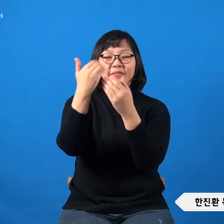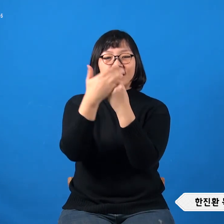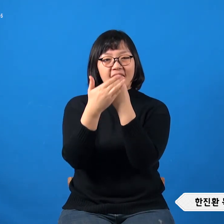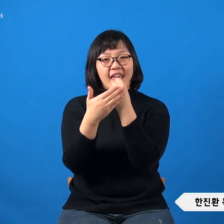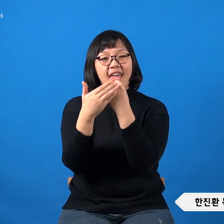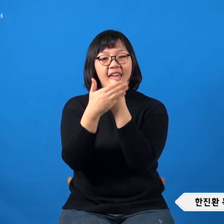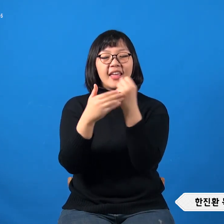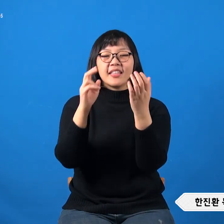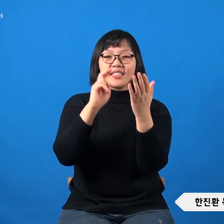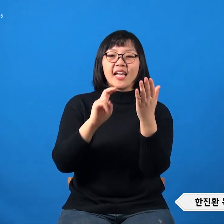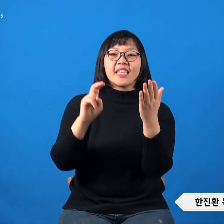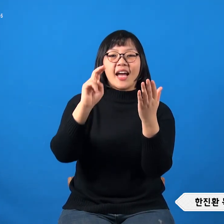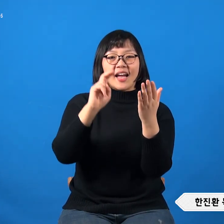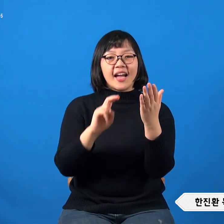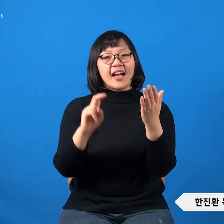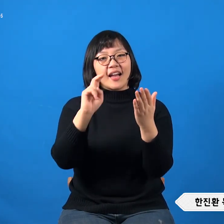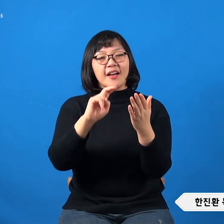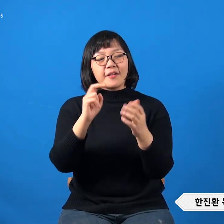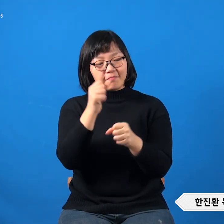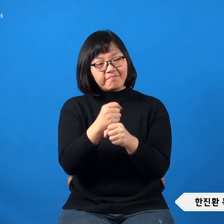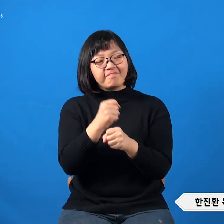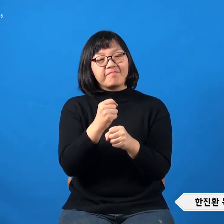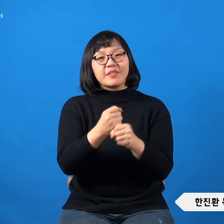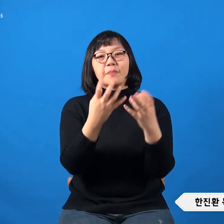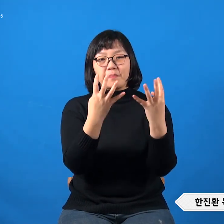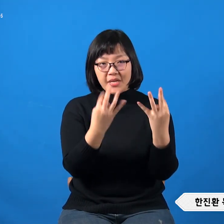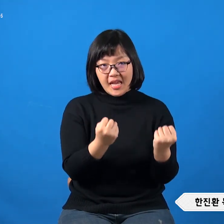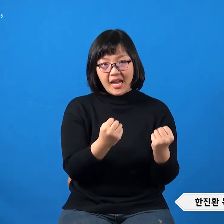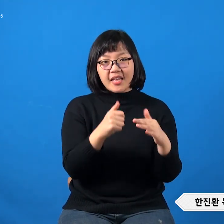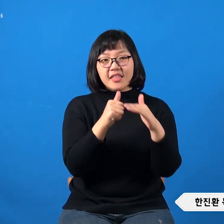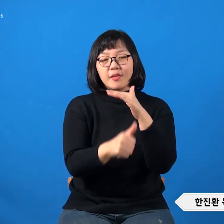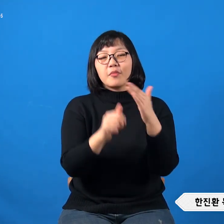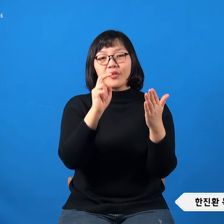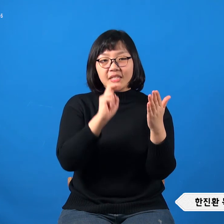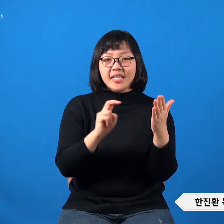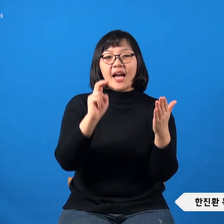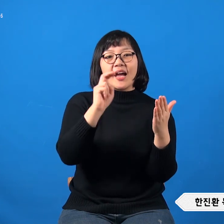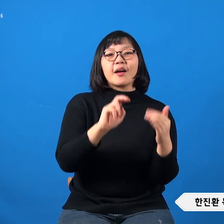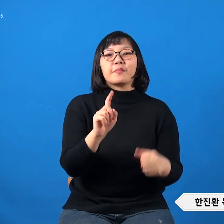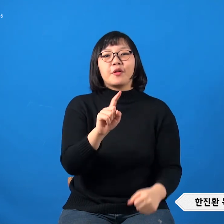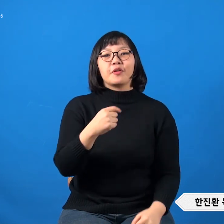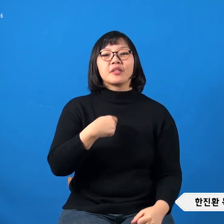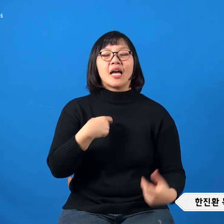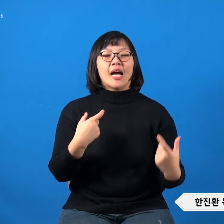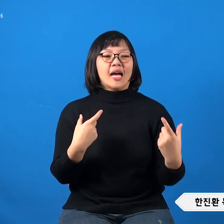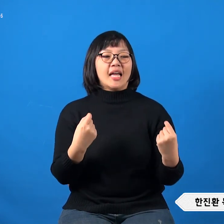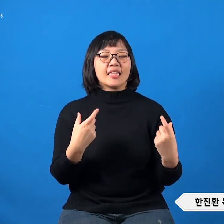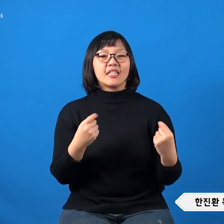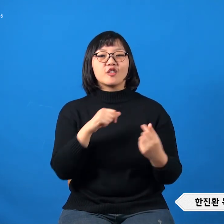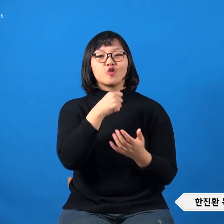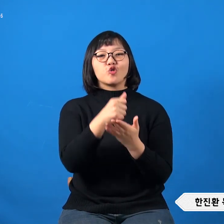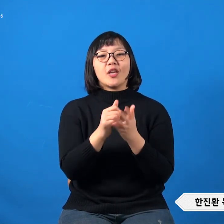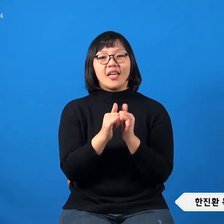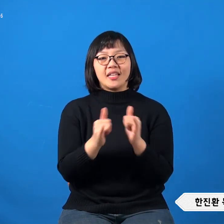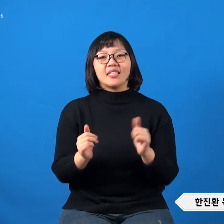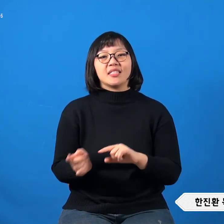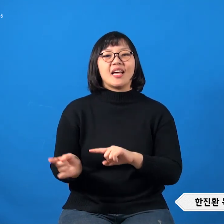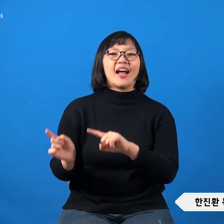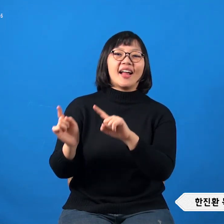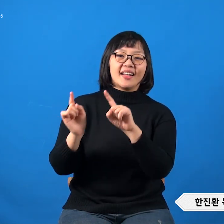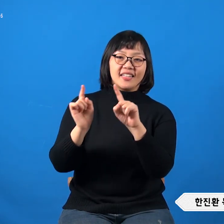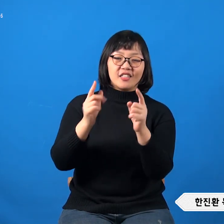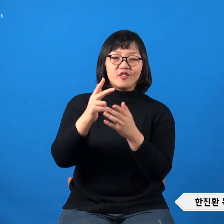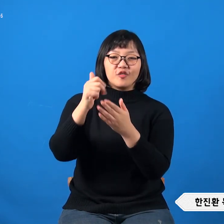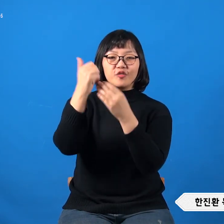이 찬송가를 많이 지었는데 대표적인 것이 Amazing Grace지요. 나 같은 죄인 살리신